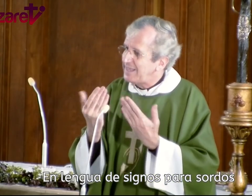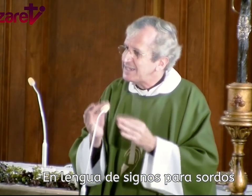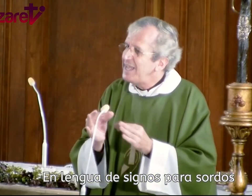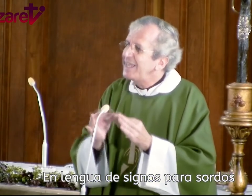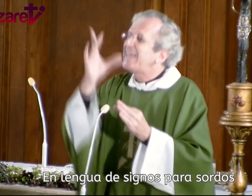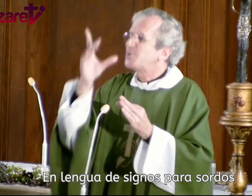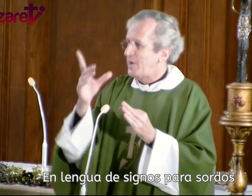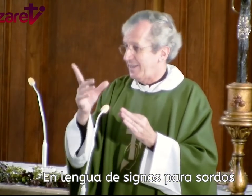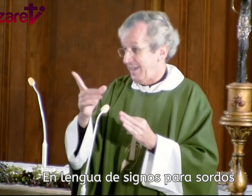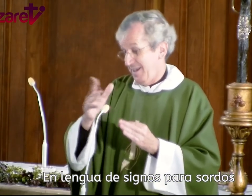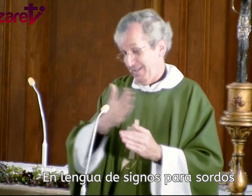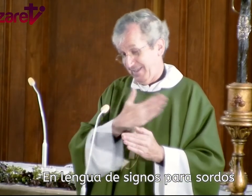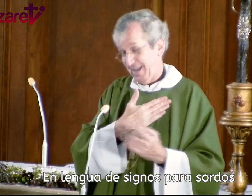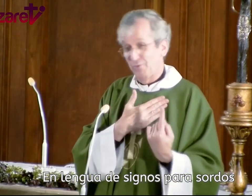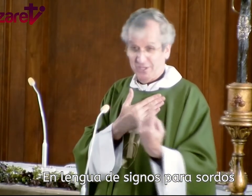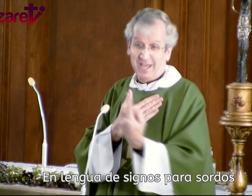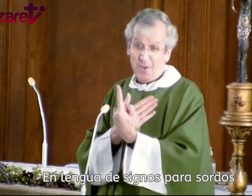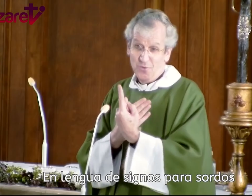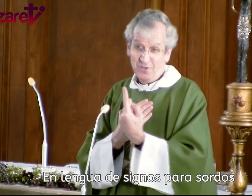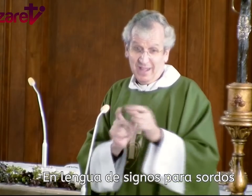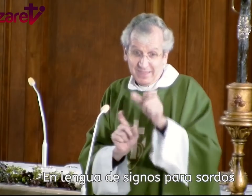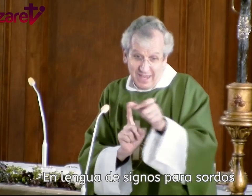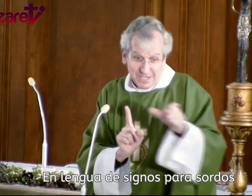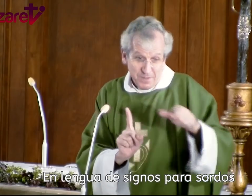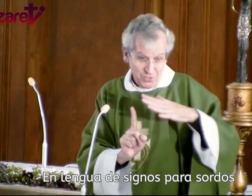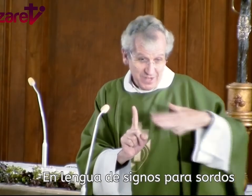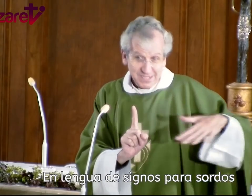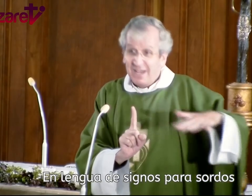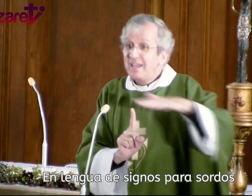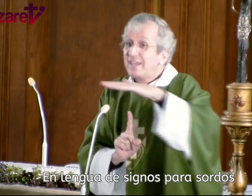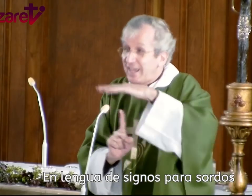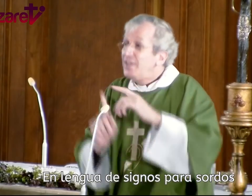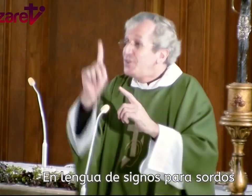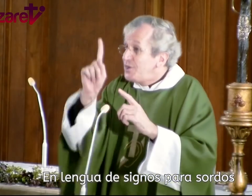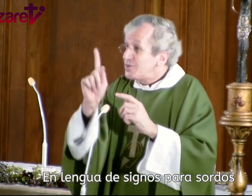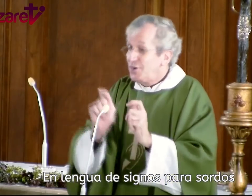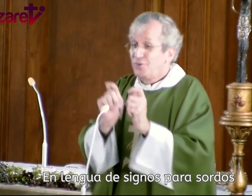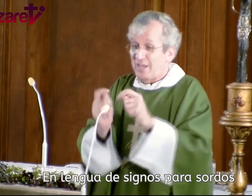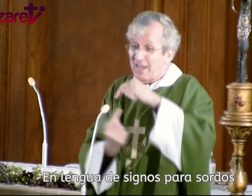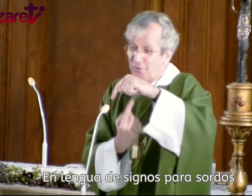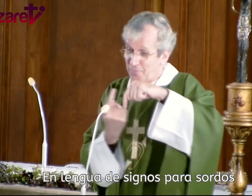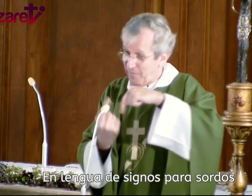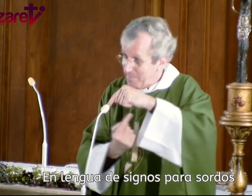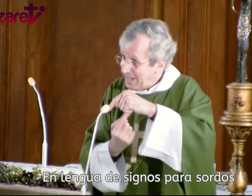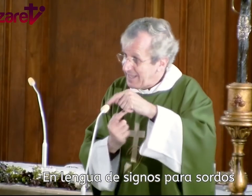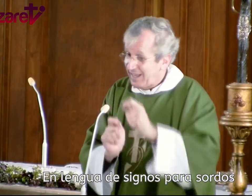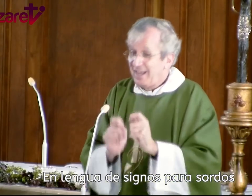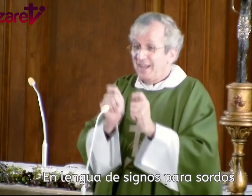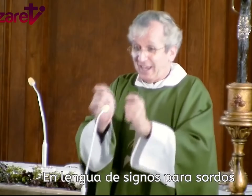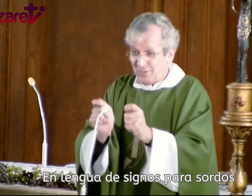Que suerte Tenemos cada uno De las personas Que Dios Nos ha dado Como familia Que nos ha